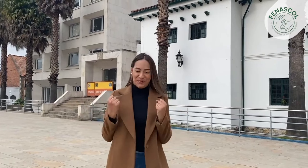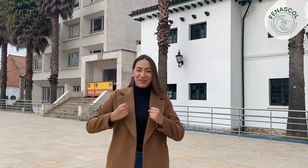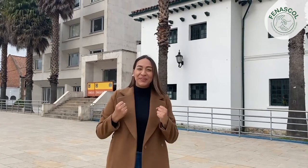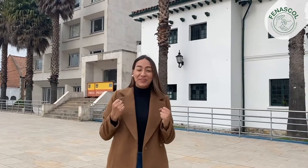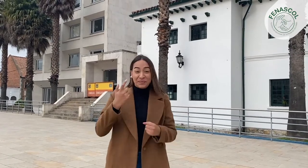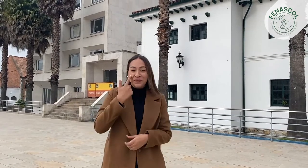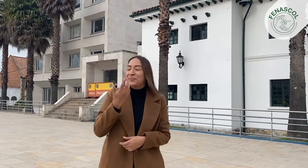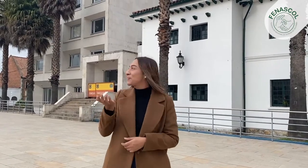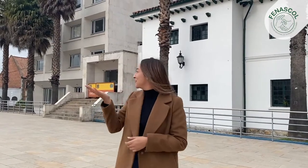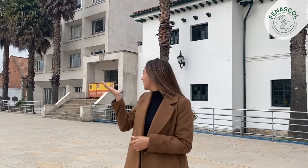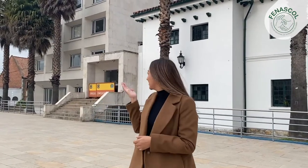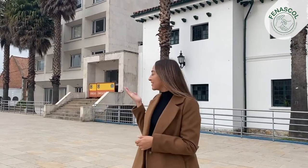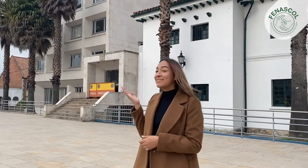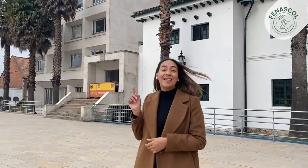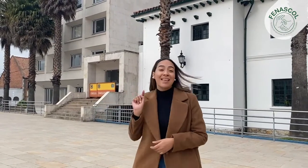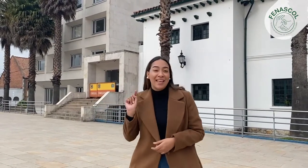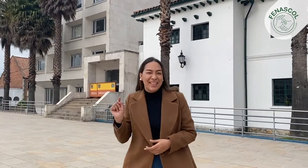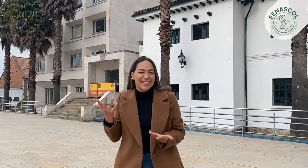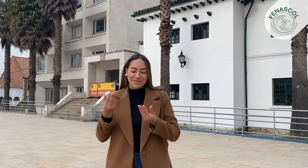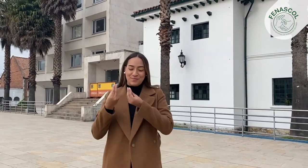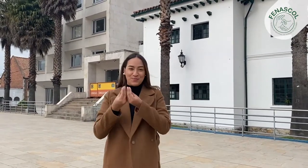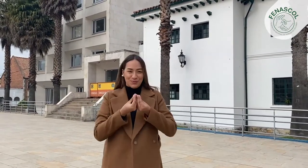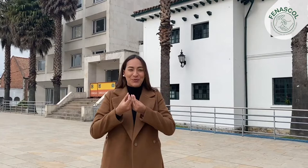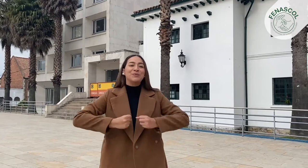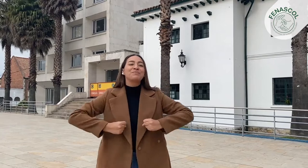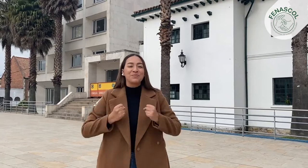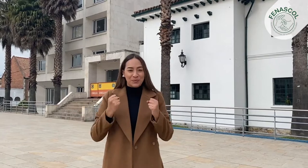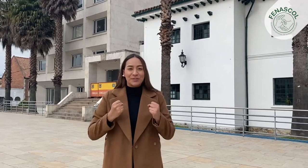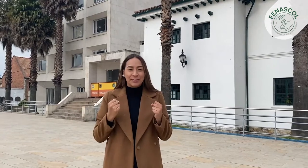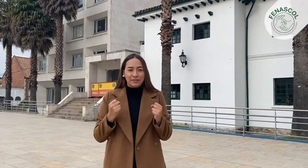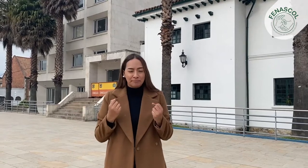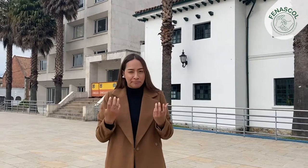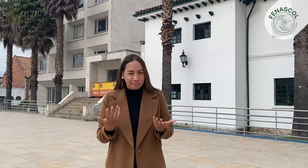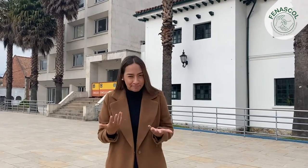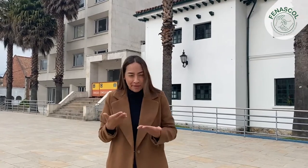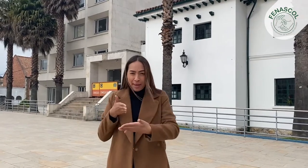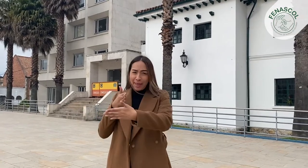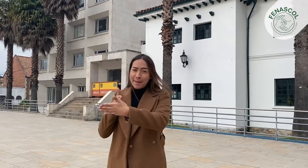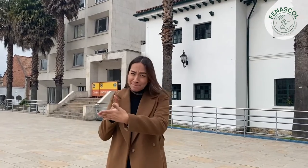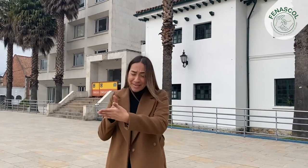encuentro en la ciudad de Bogotá, afuera de las instalaciones del Consejo de Bogotá. Por favor, no más